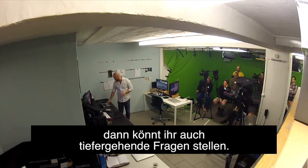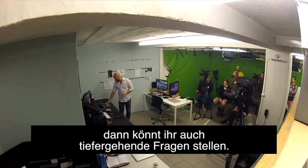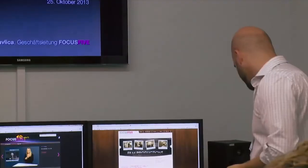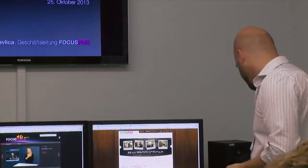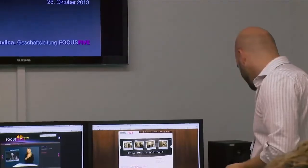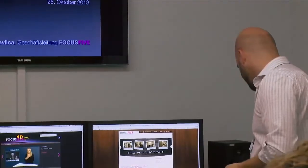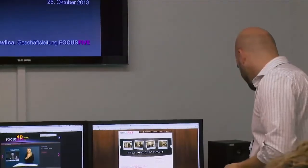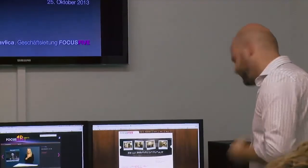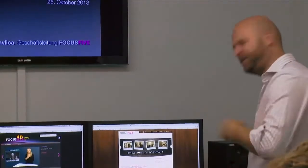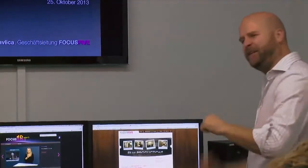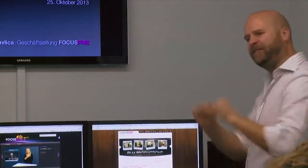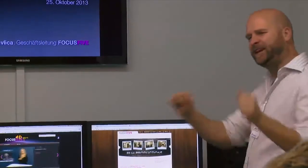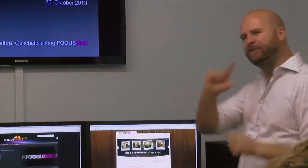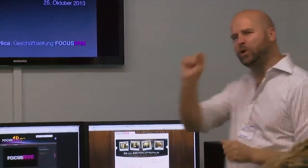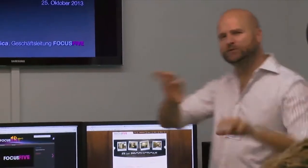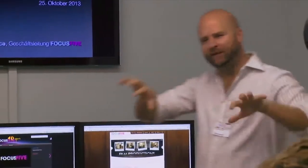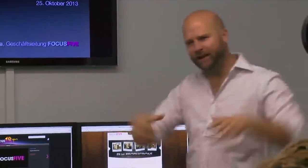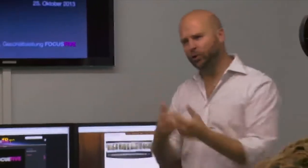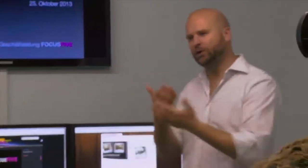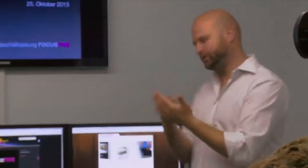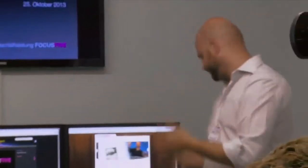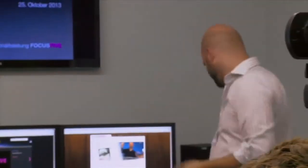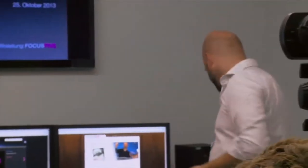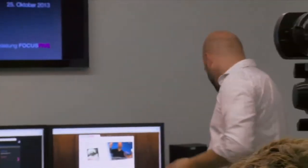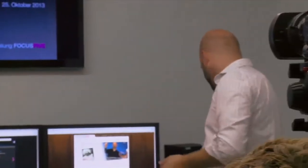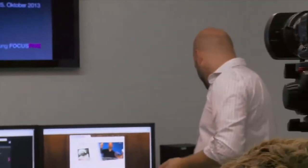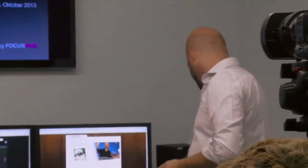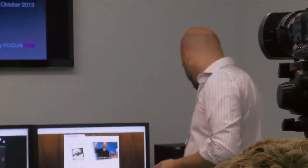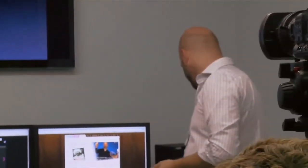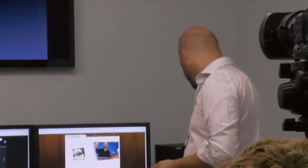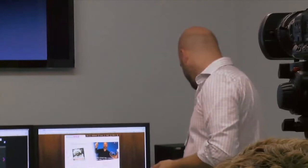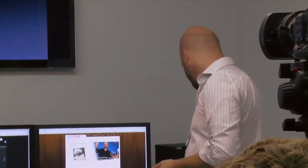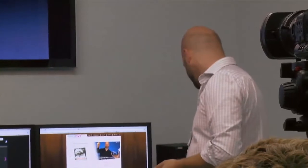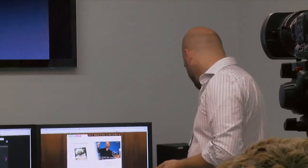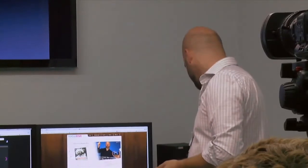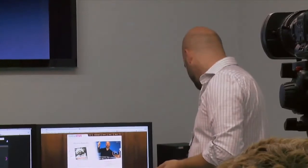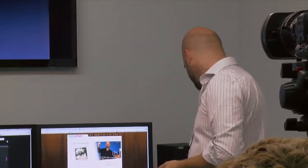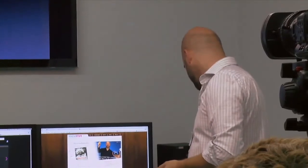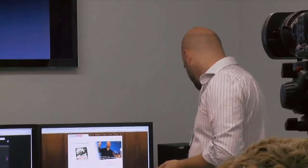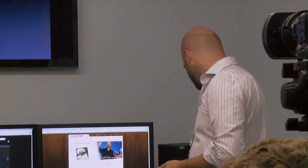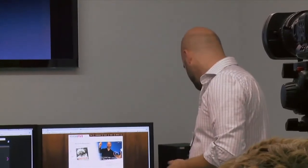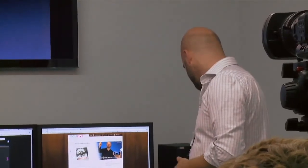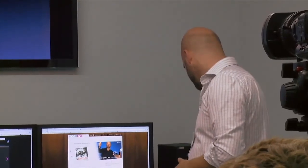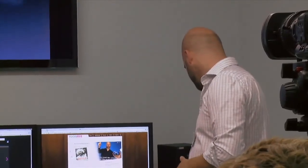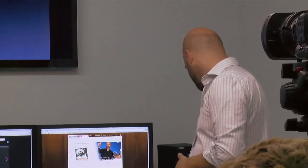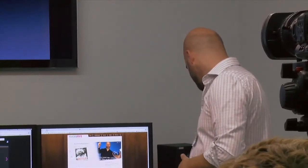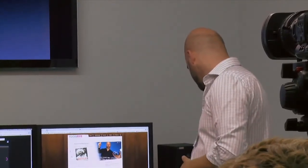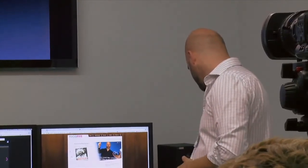Diskussion, da könnt ihr dann noch tiefer fragen. Also jetzt erzähle ich aber lieber zuerst ein bisschen über Focus 5, wie wir damals